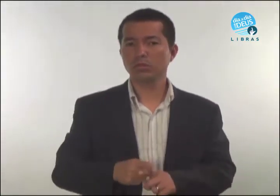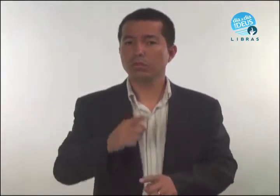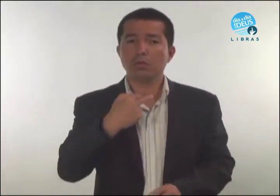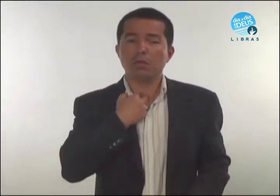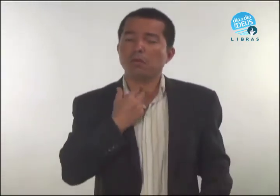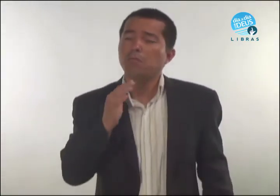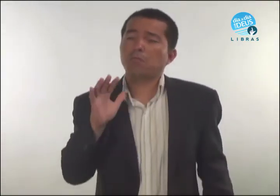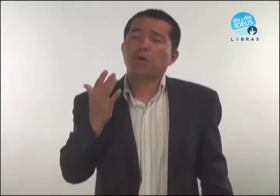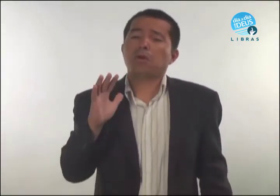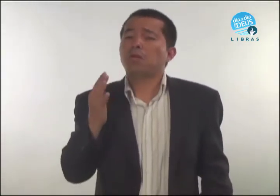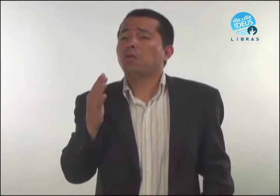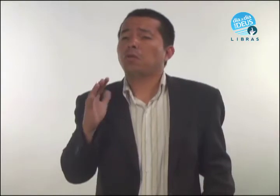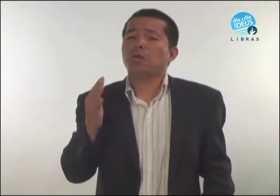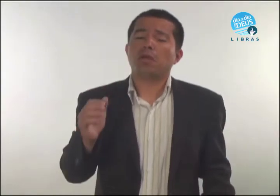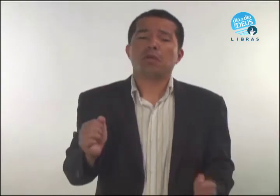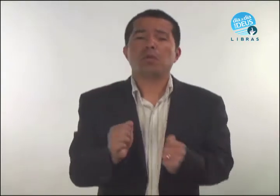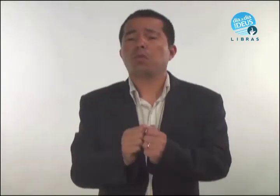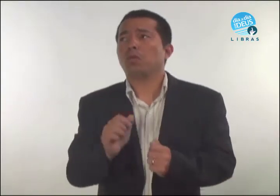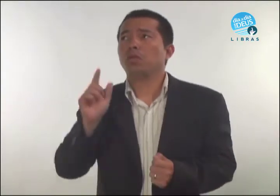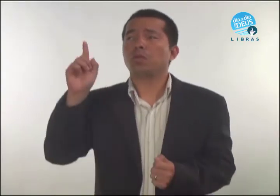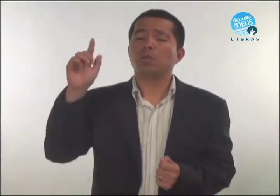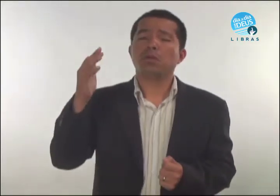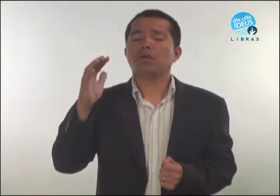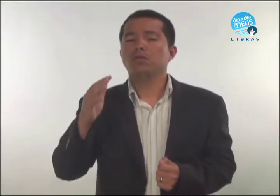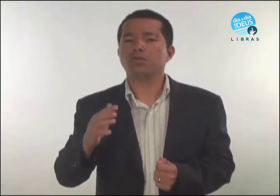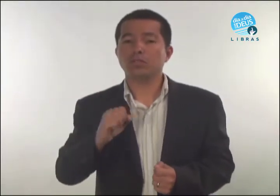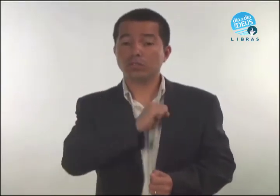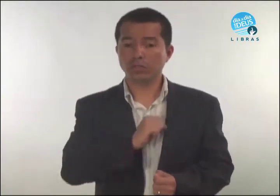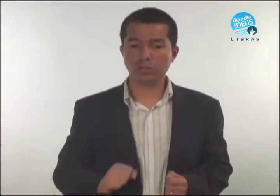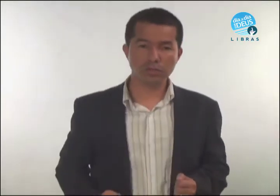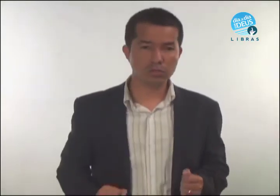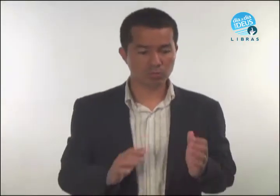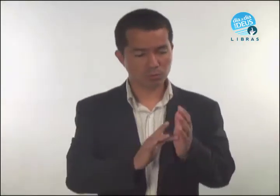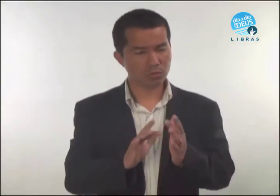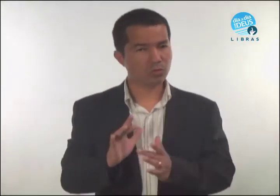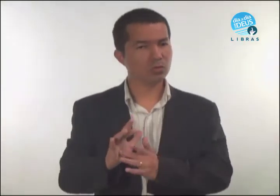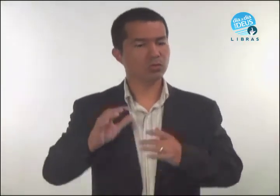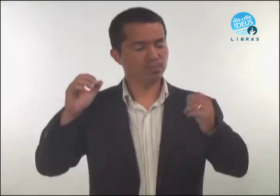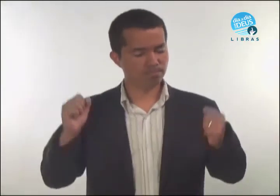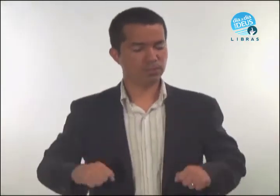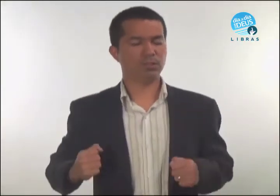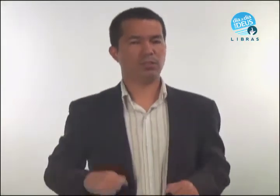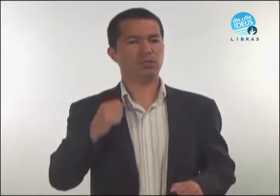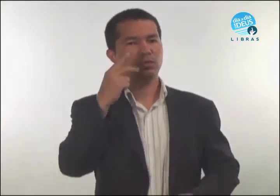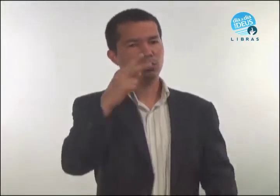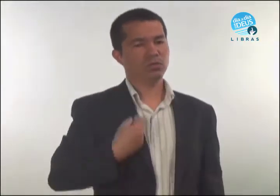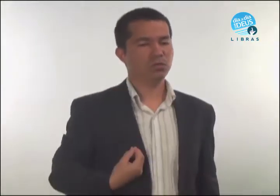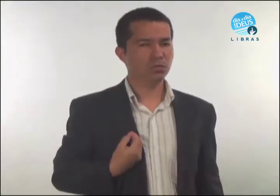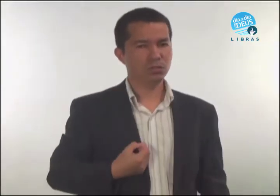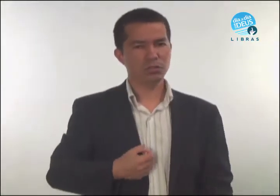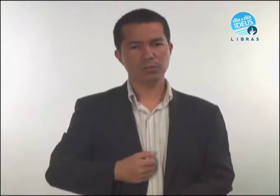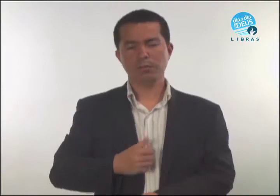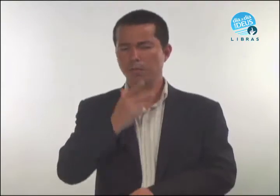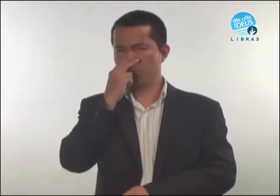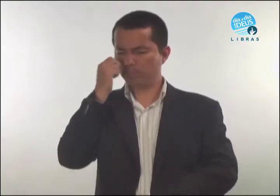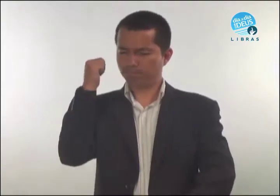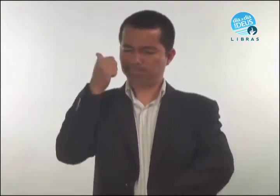Porque não dá para viver mais ou menos. Ou Jesus é Senhor da tua vida, ou Ele não é. Ou Ele tem